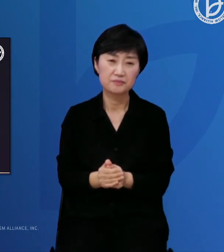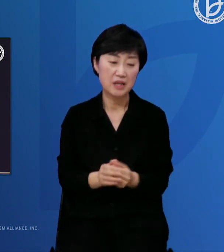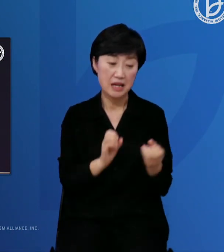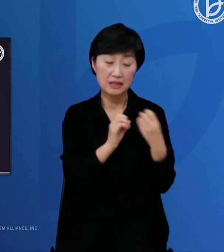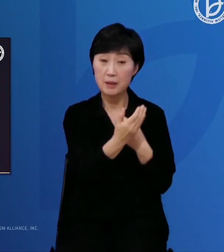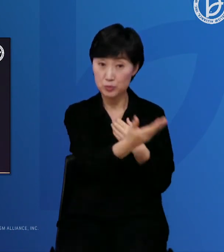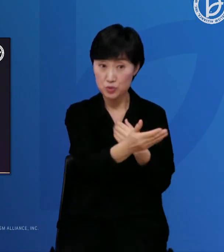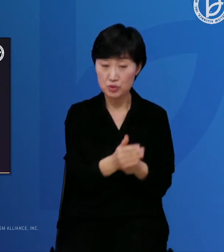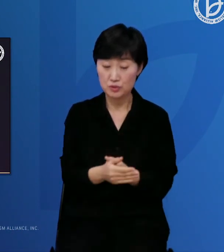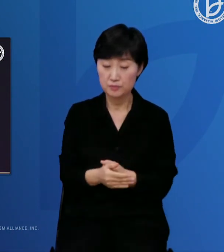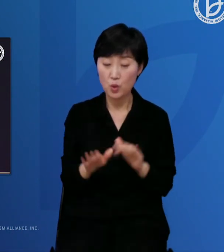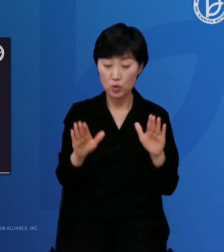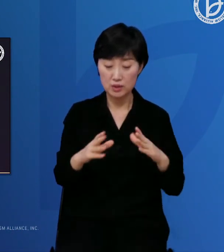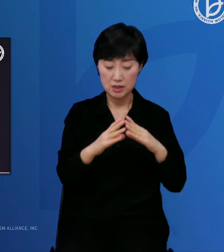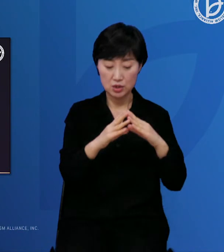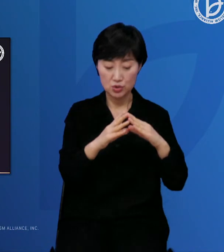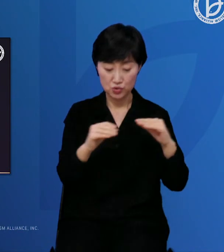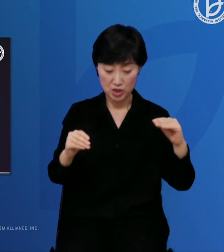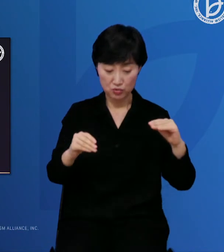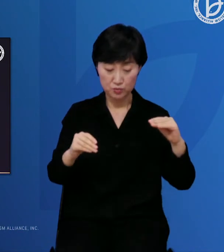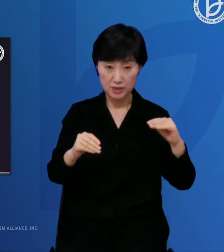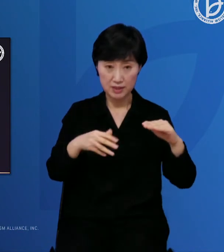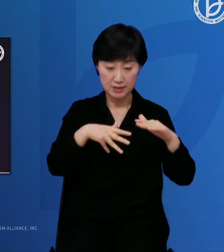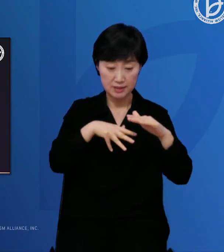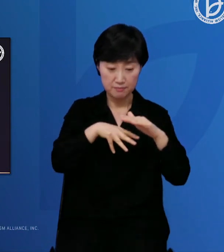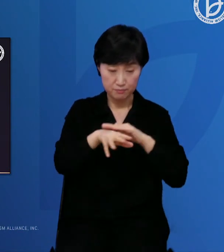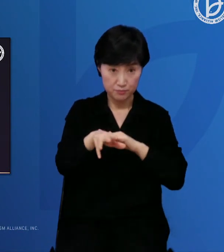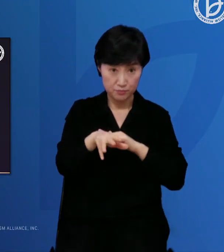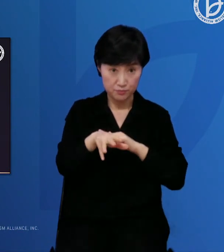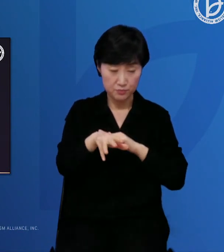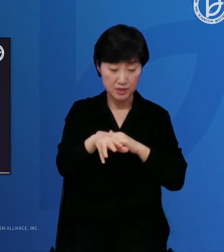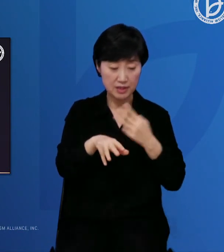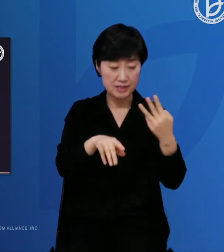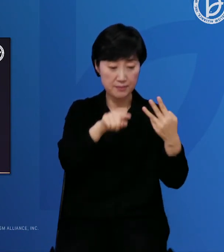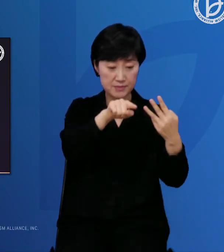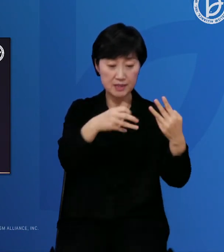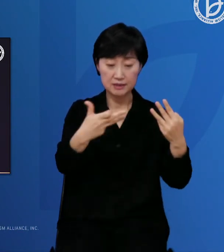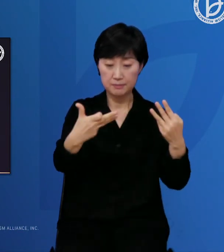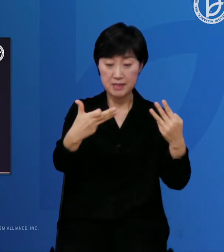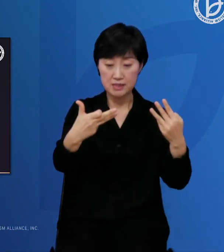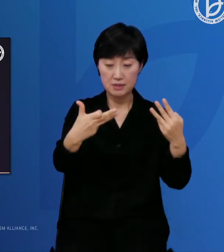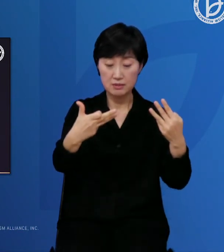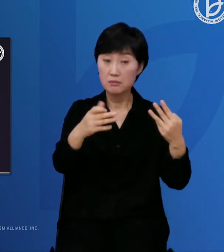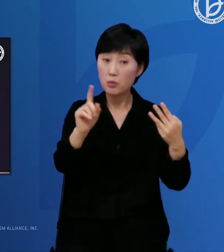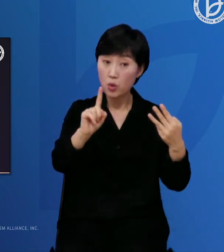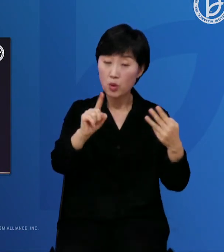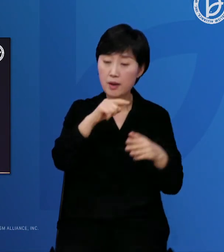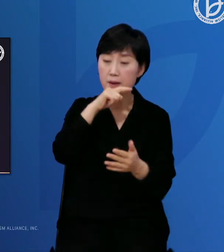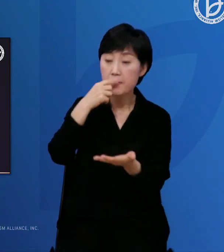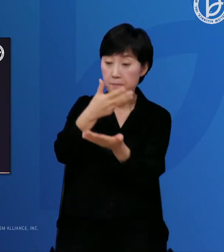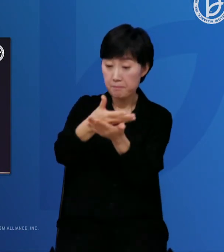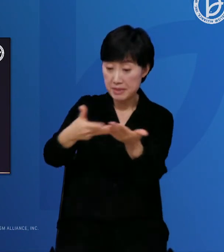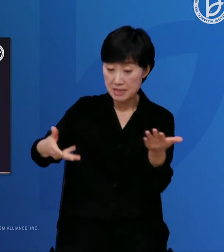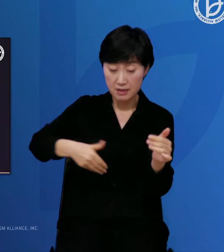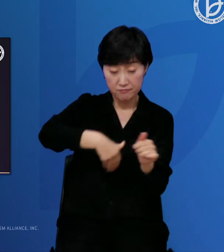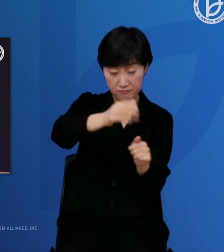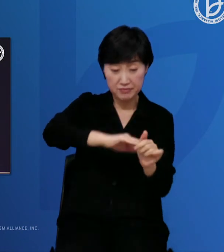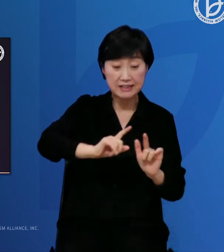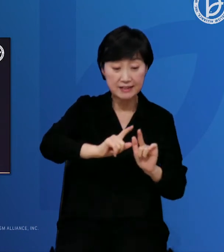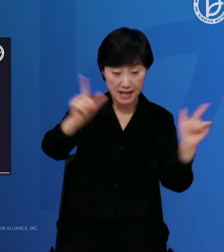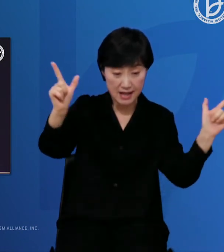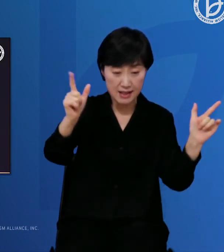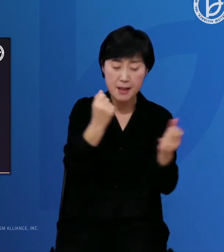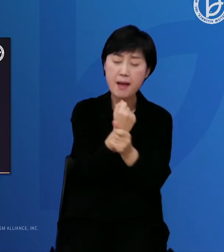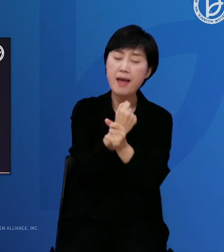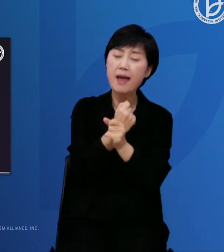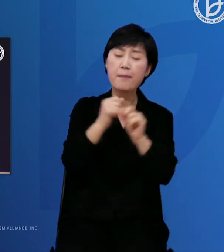3장 18절에 피 언약 바르는 날 해방돼 나온 겁니다. Because Exodus 3:18, the day they applied the blood of the lamb, the day they held on to